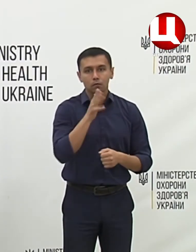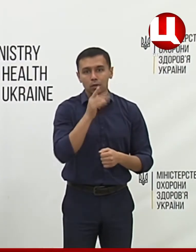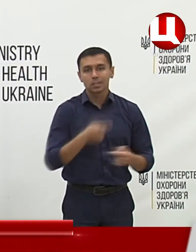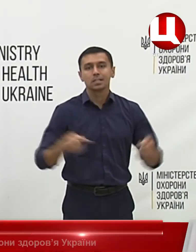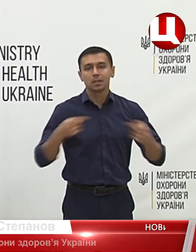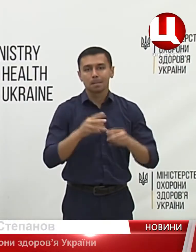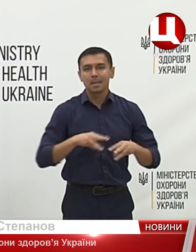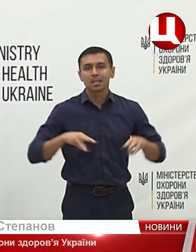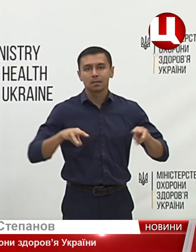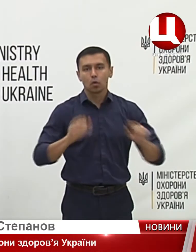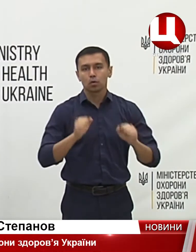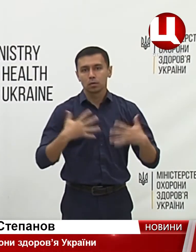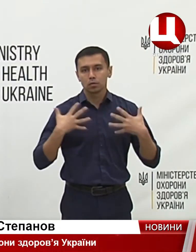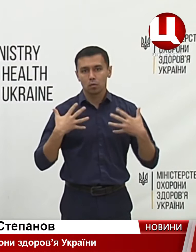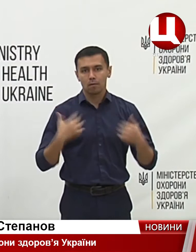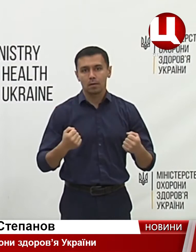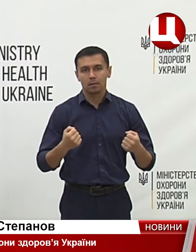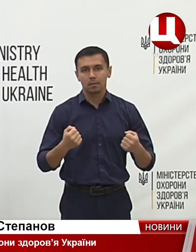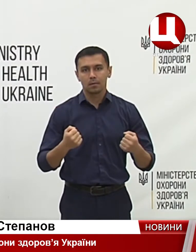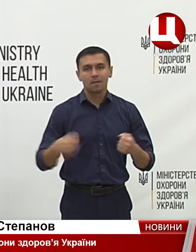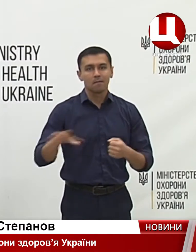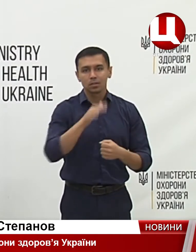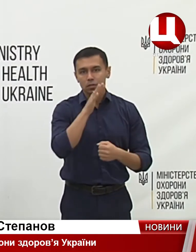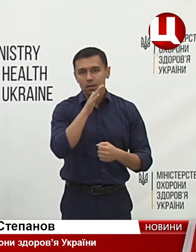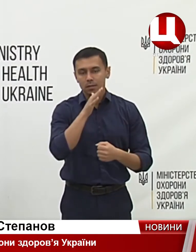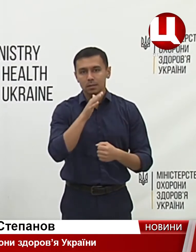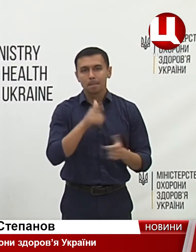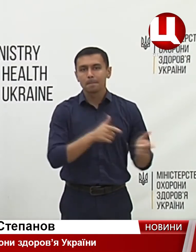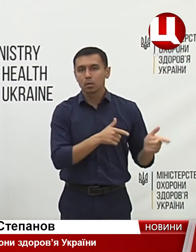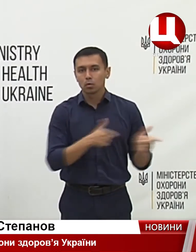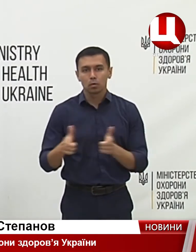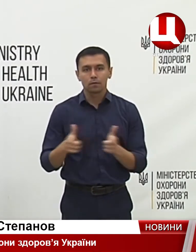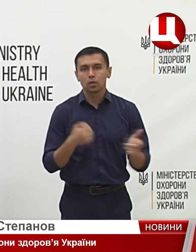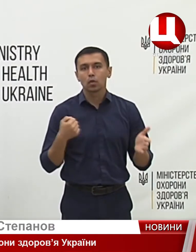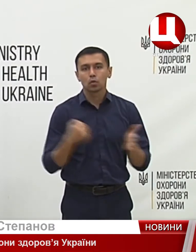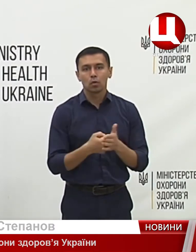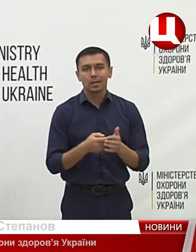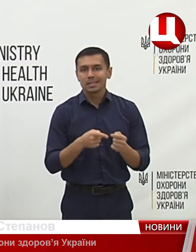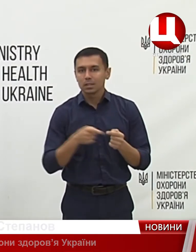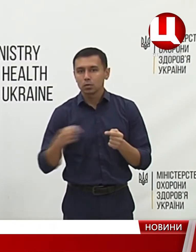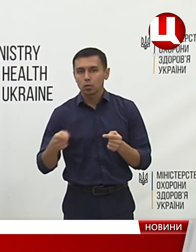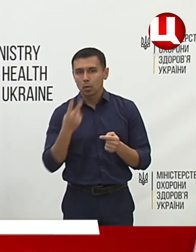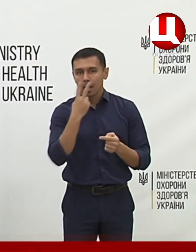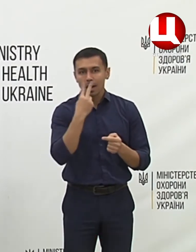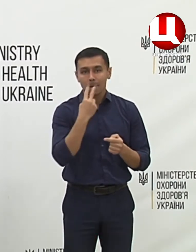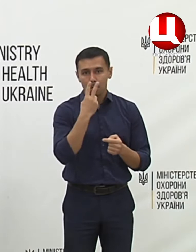час Міністерство охорони здоров'я весь час при підготовці до сезонного грипу